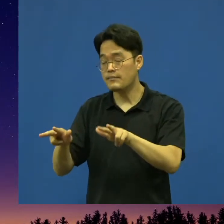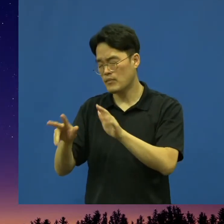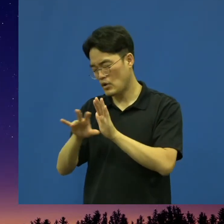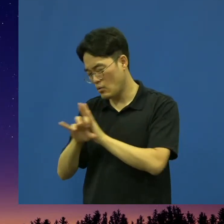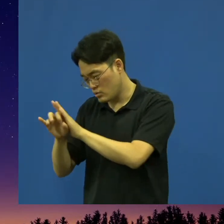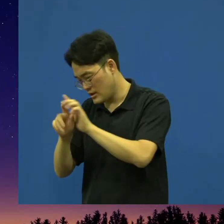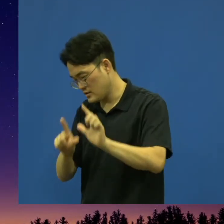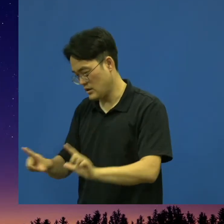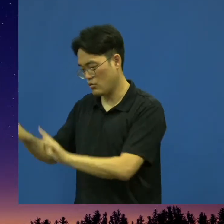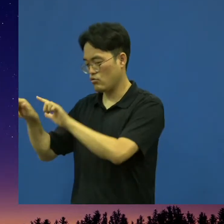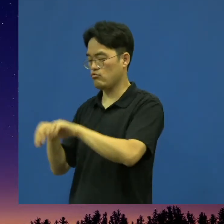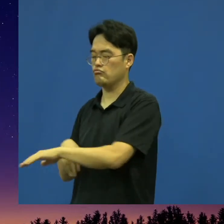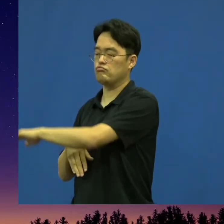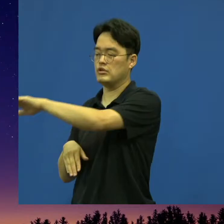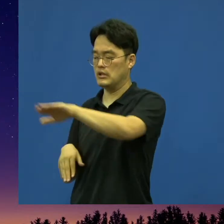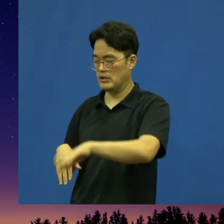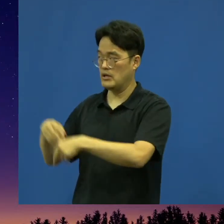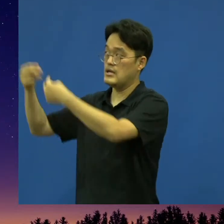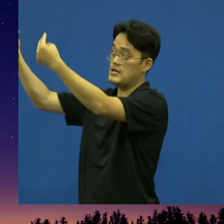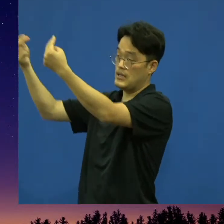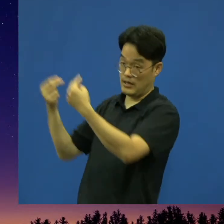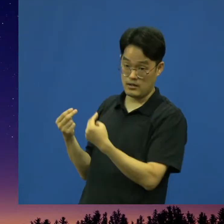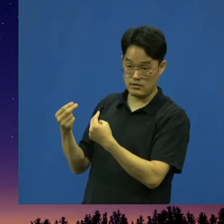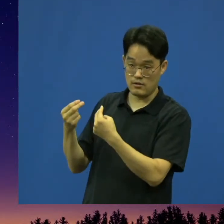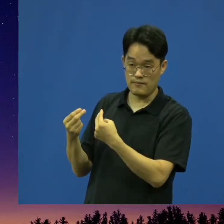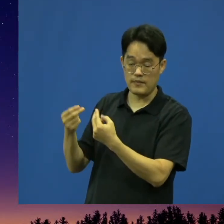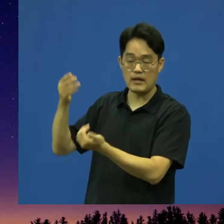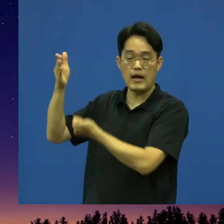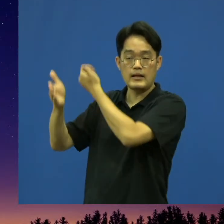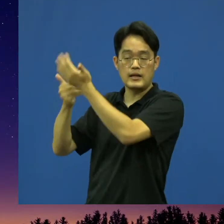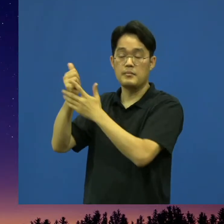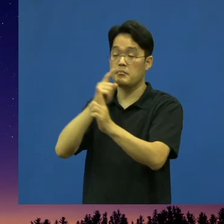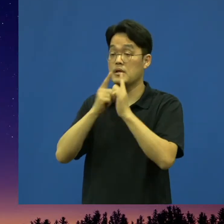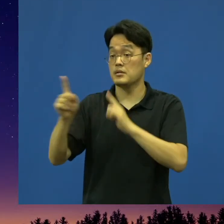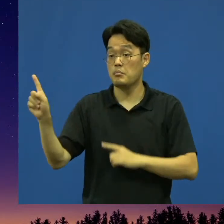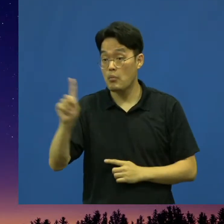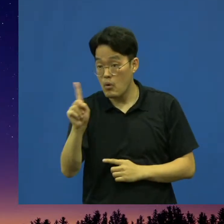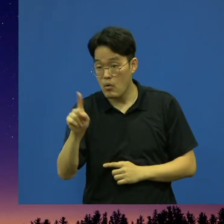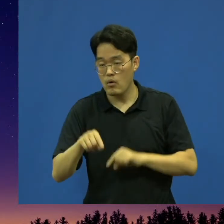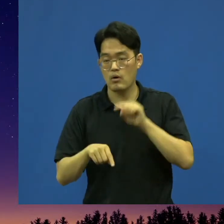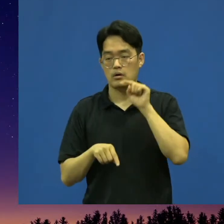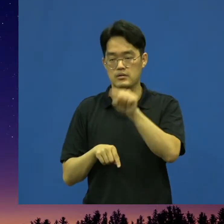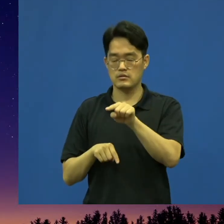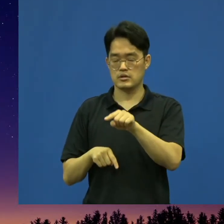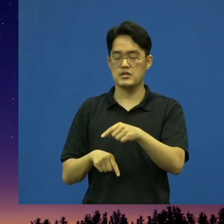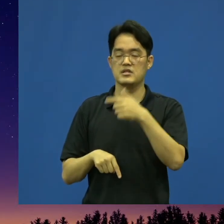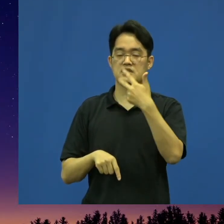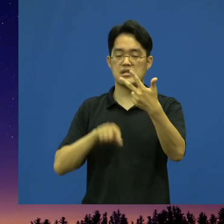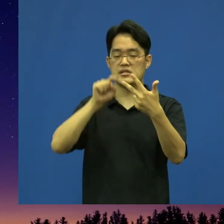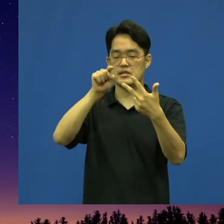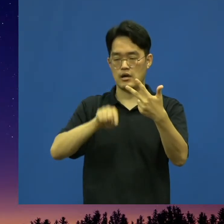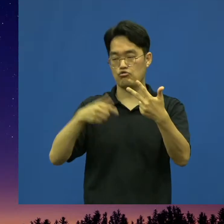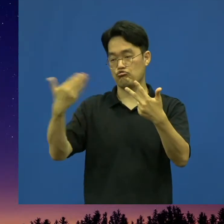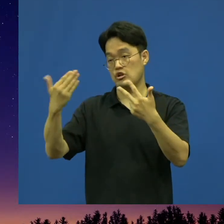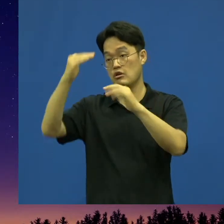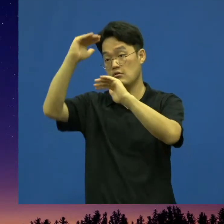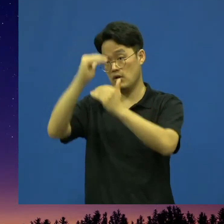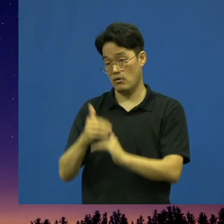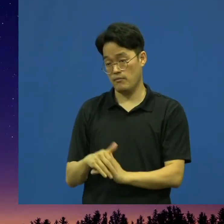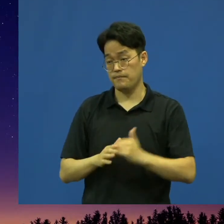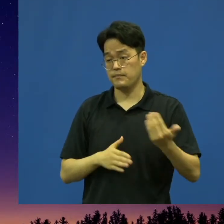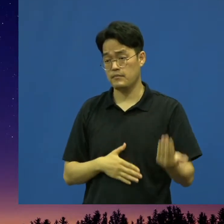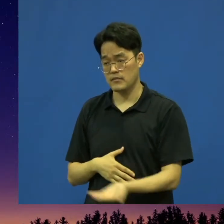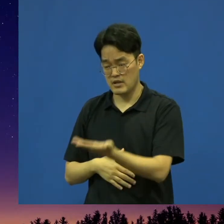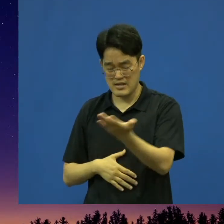시대를 향해서 주님은 뭐라고 말씀하십니까? 그것이 9절입니다. 여러분이 이렇게